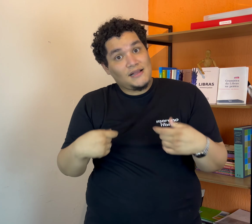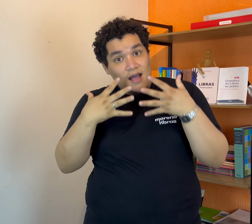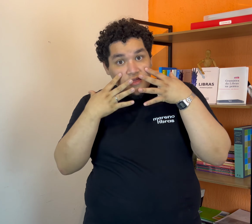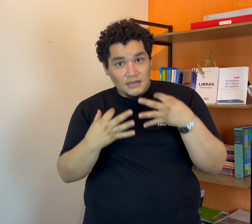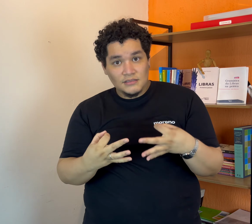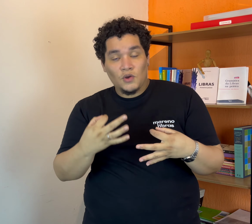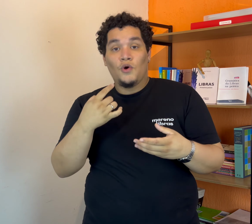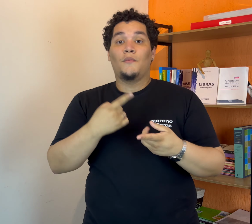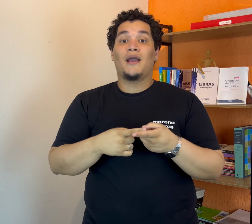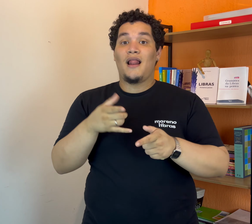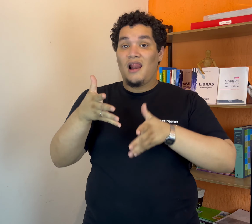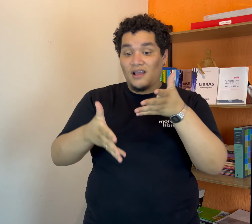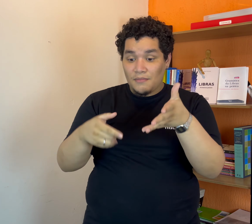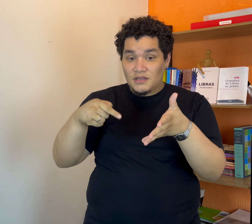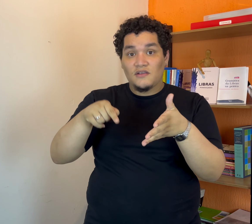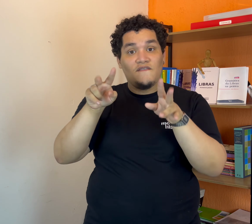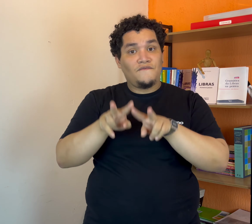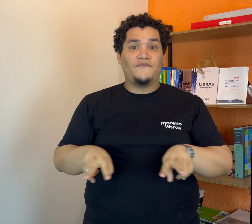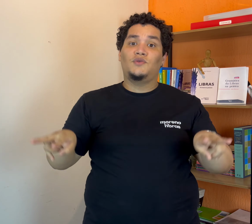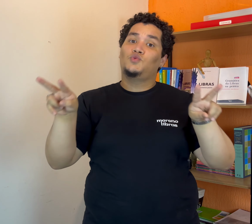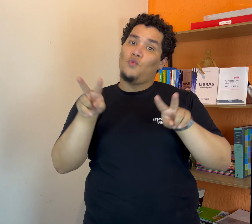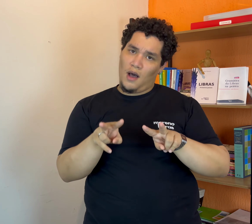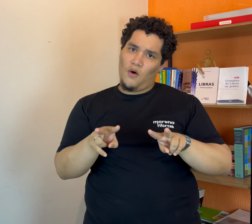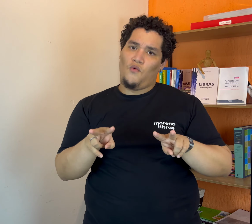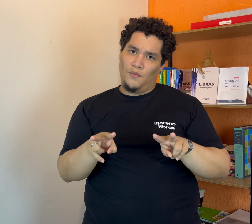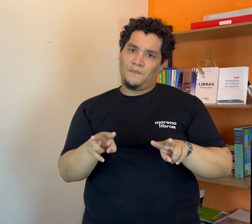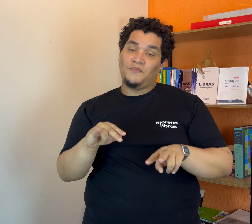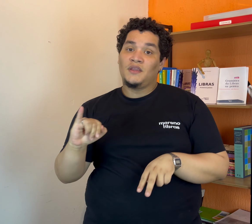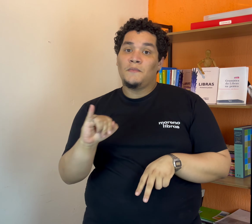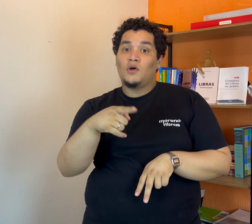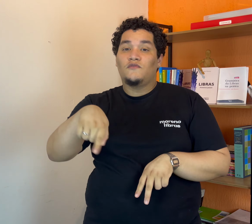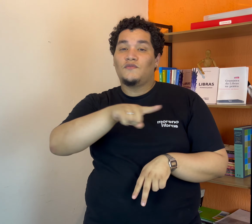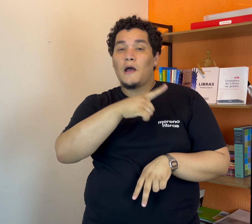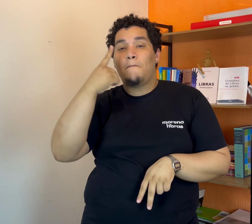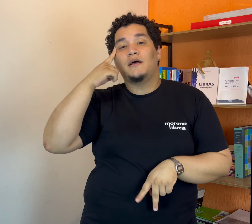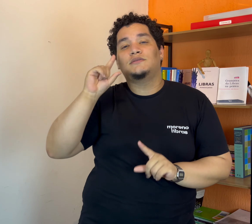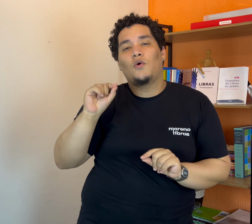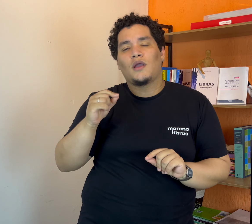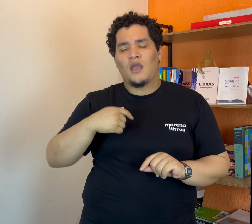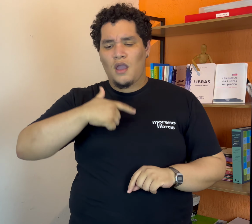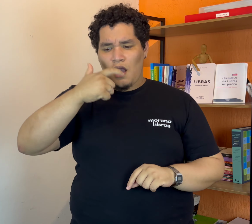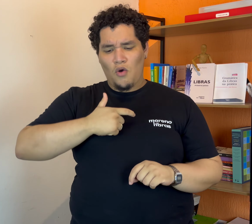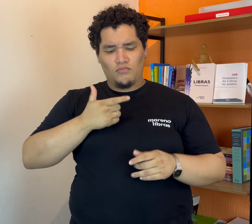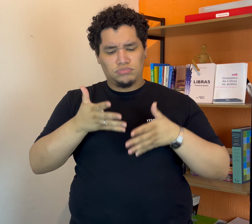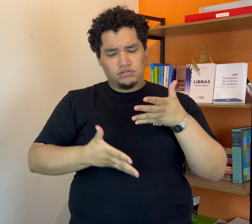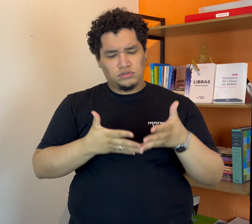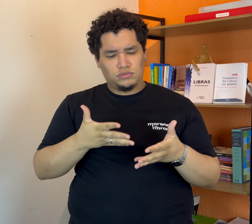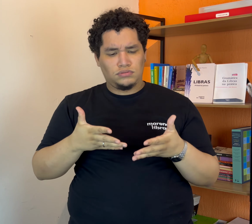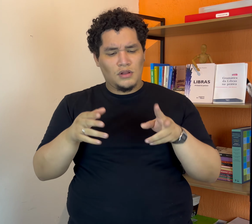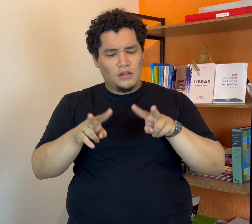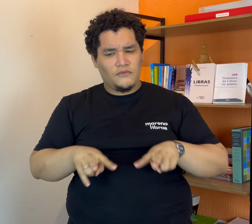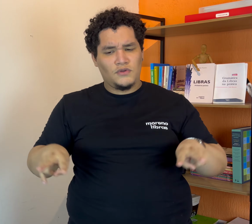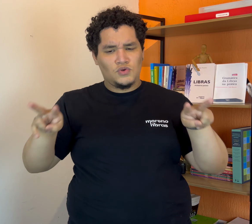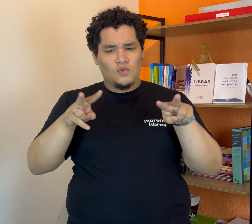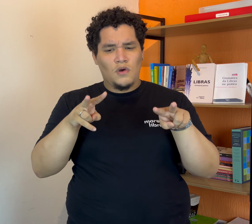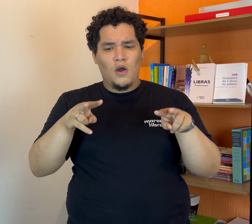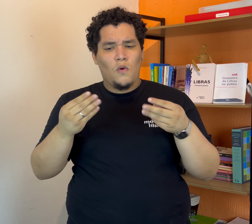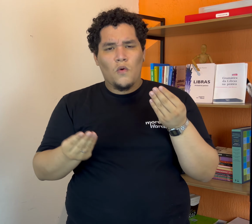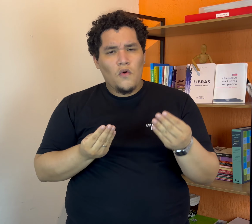isso, é importante prestar atenção na visualidade da própria língua de sinais, para que a gente consiga sinalizar e pensar antes de mais nada de que forma tornar